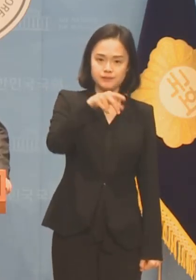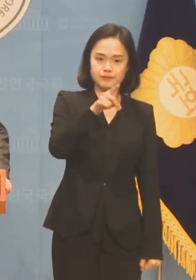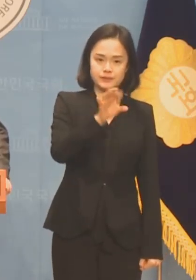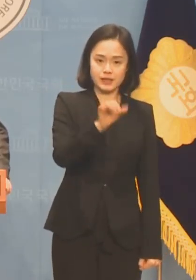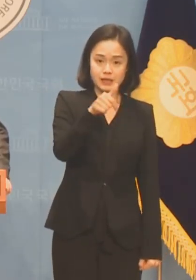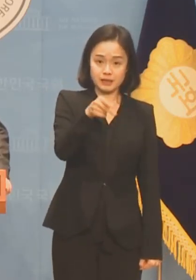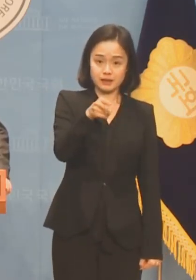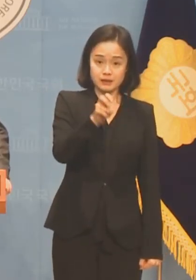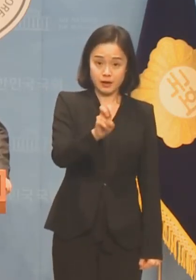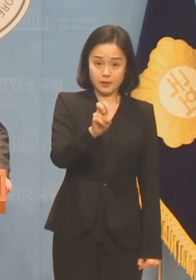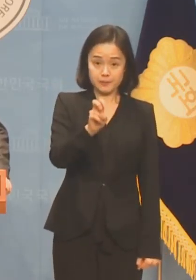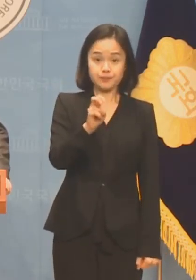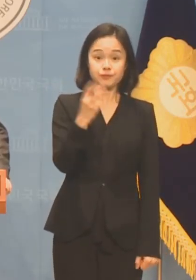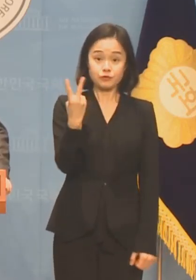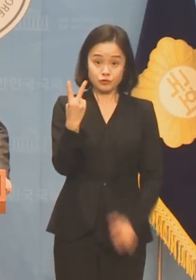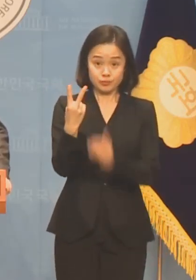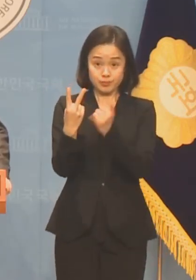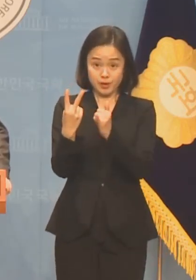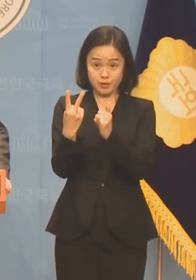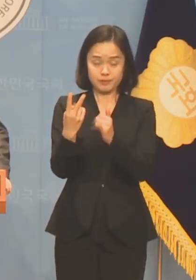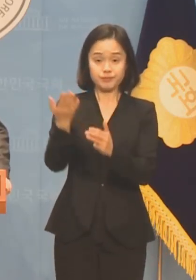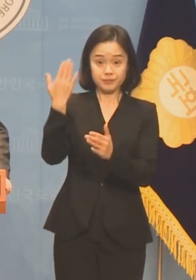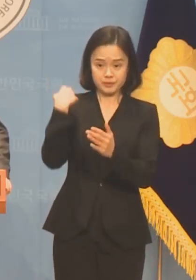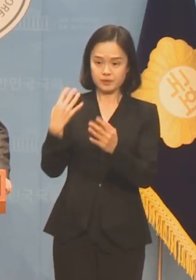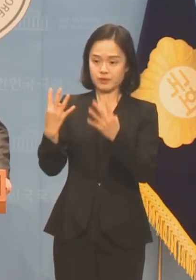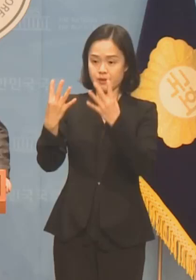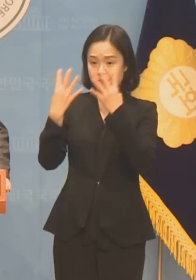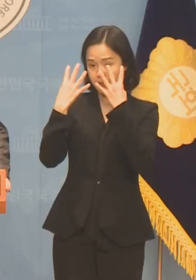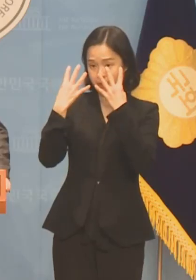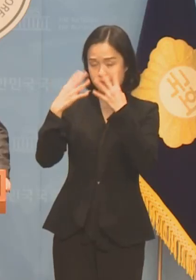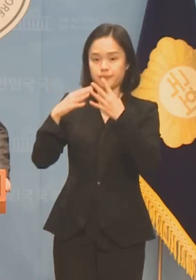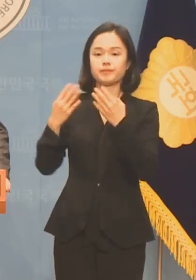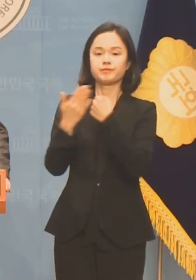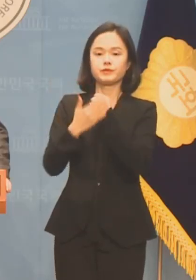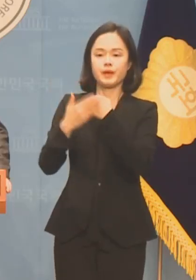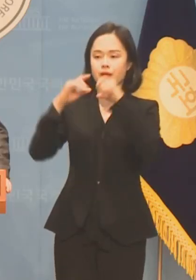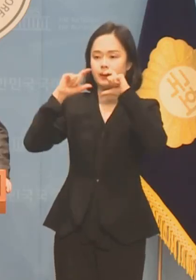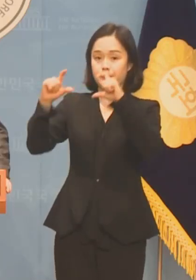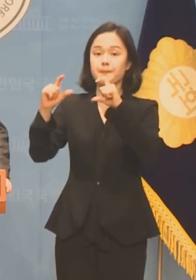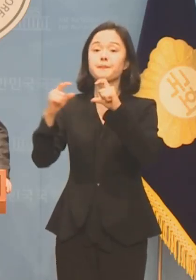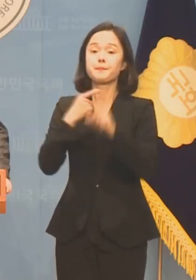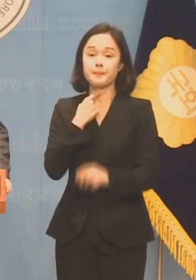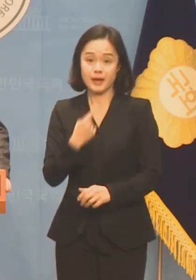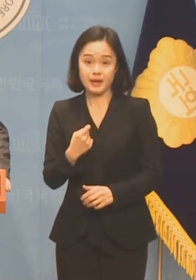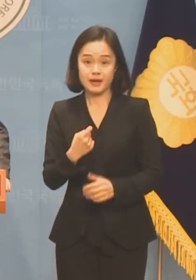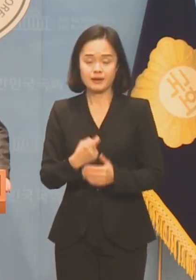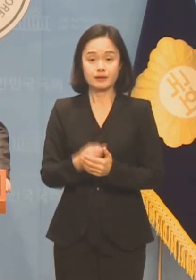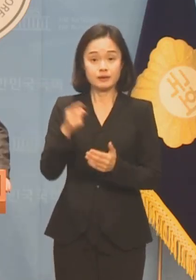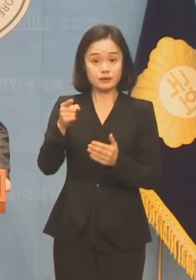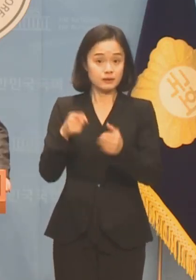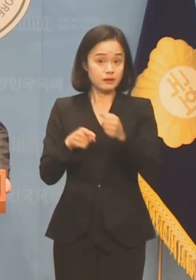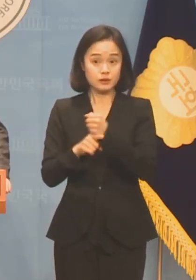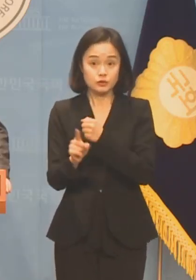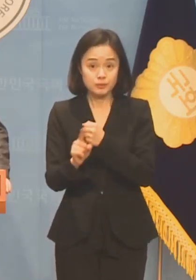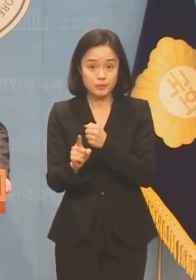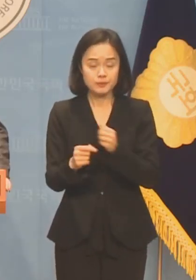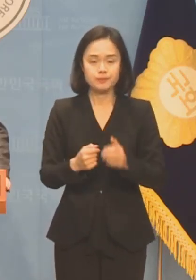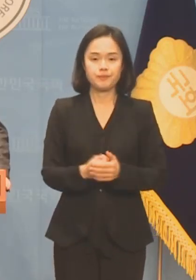징역형의 집행유예를 선고했는데 그 사유가 크게 두 가지예요. 기자